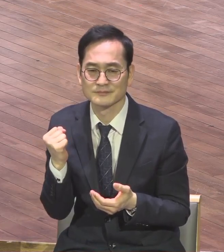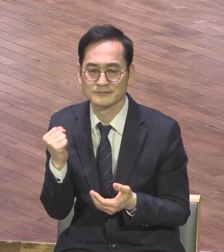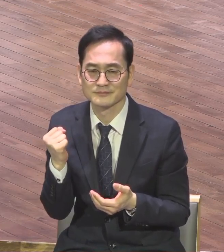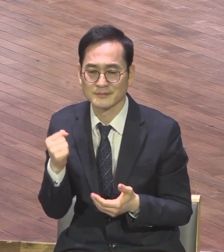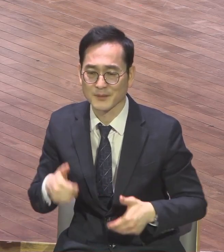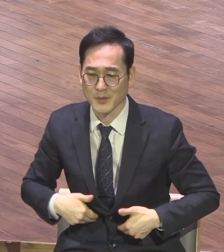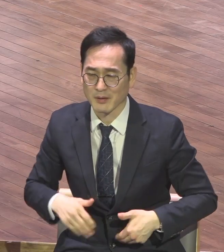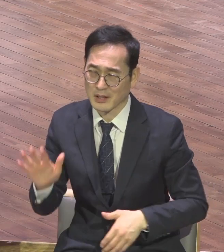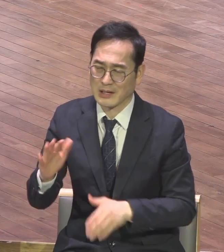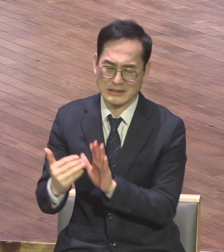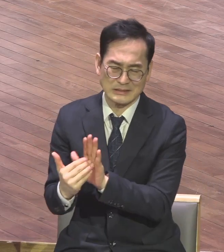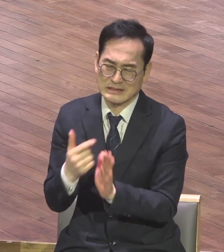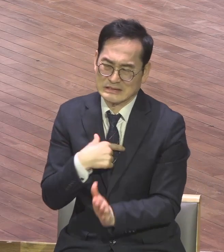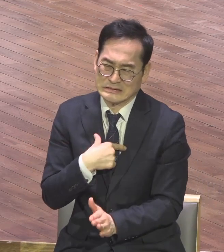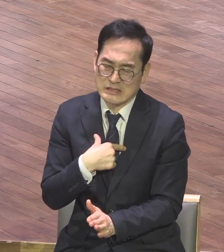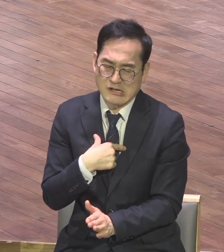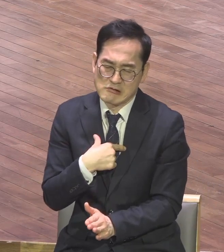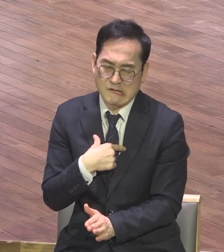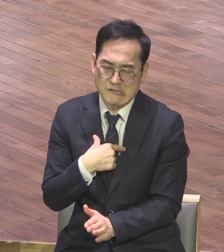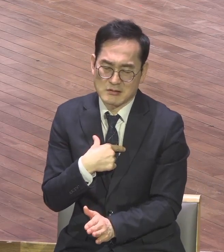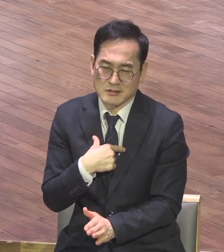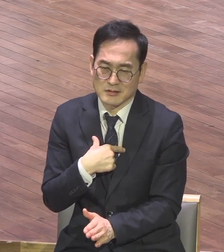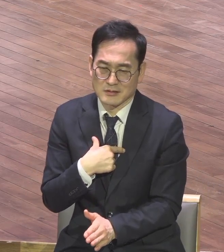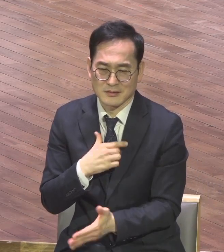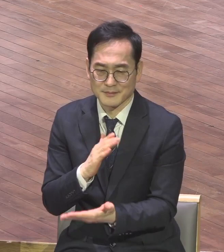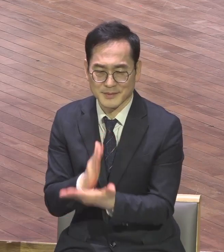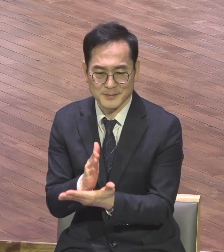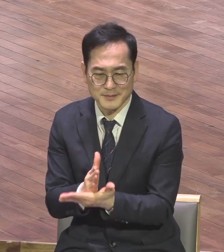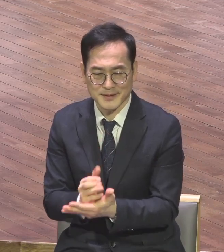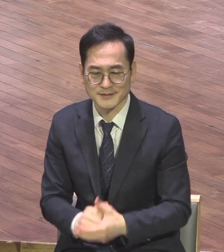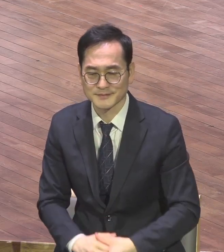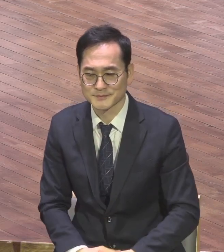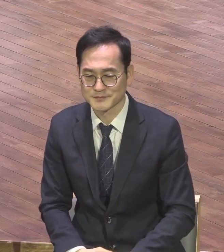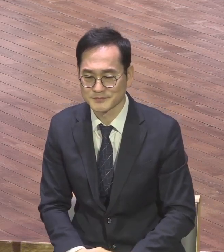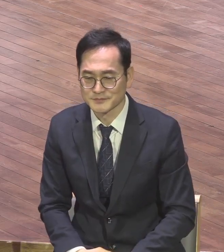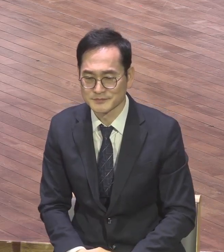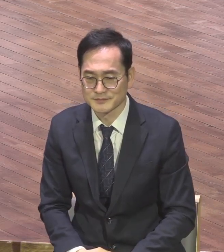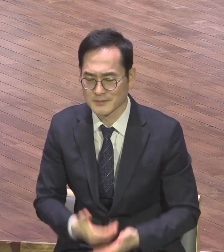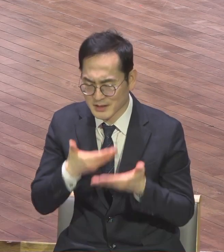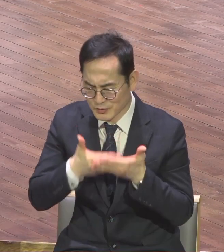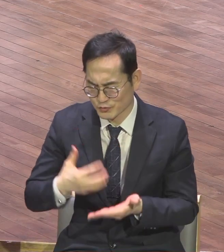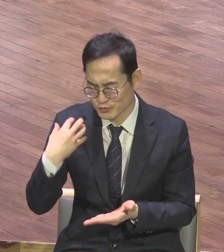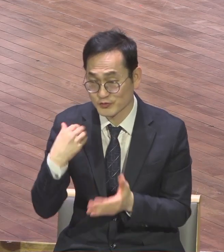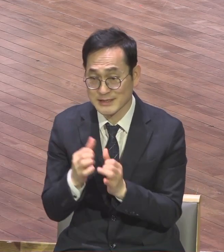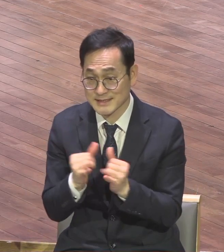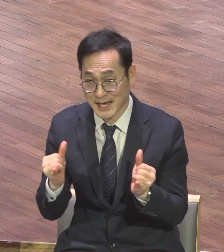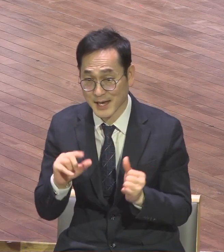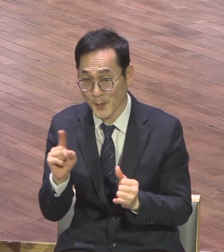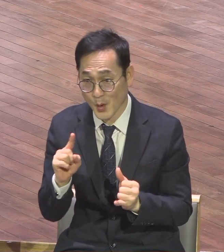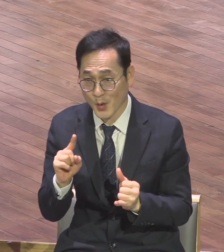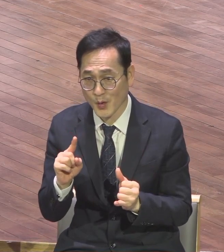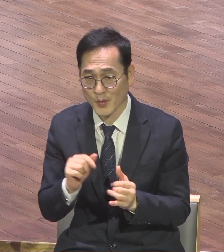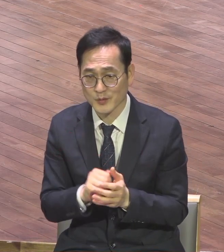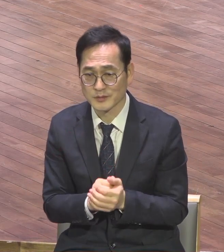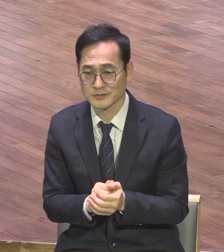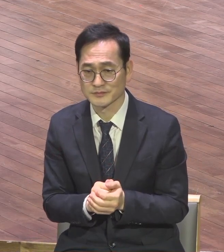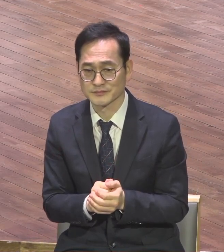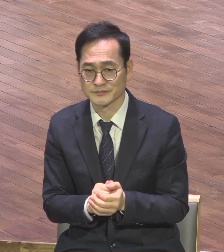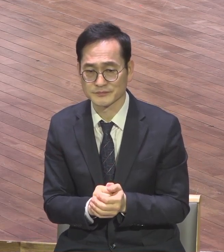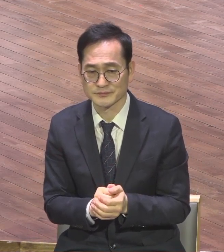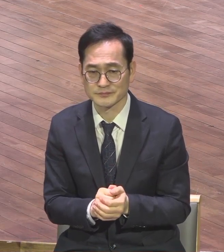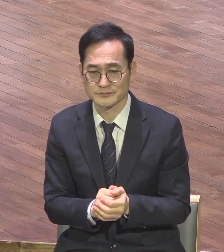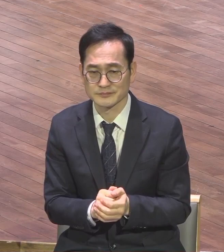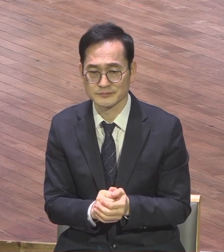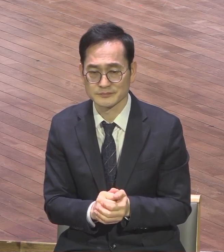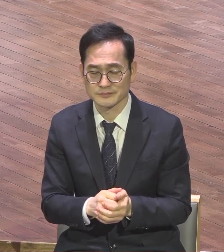우리가 사명이 있는 것인데 기도하는 사명 가지고. 그래서 중직자는 뭐냐? 현장 사령관이요.